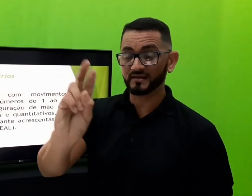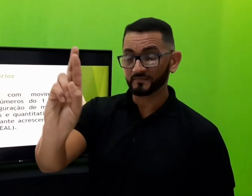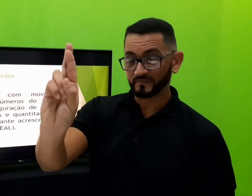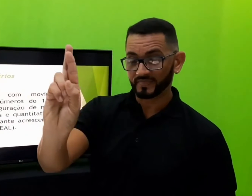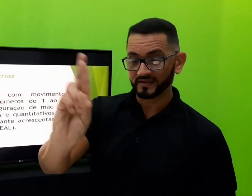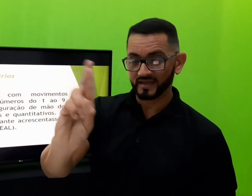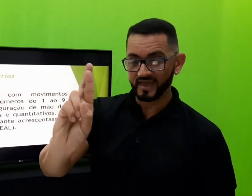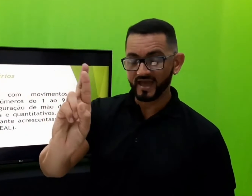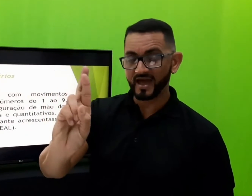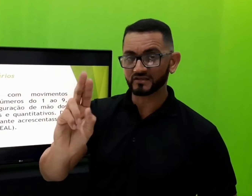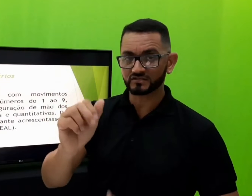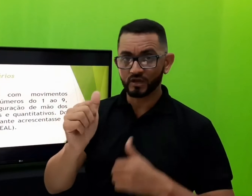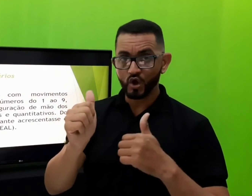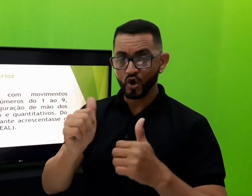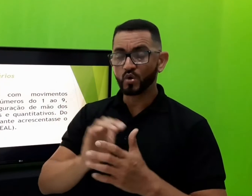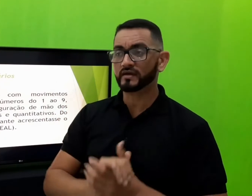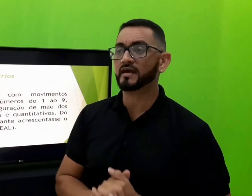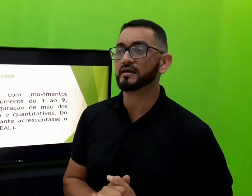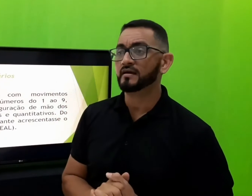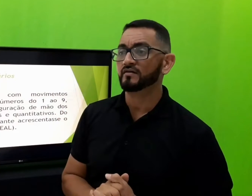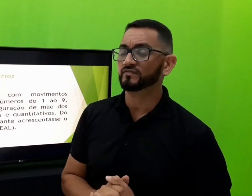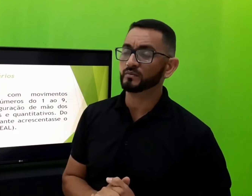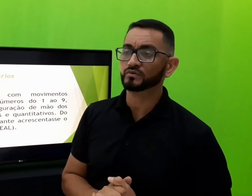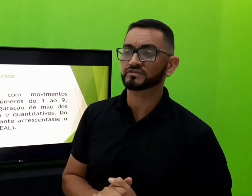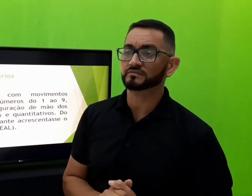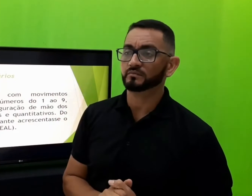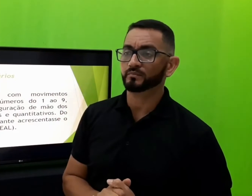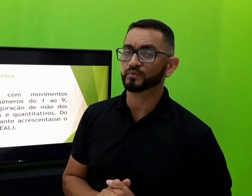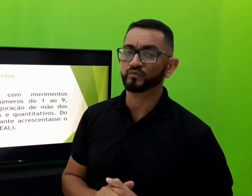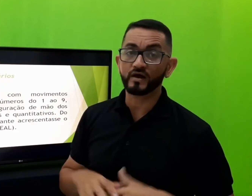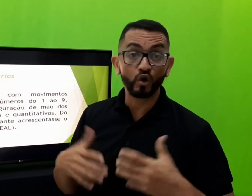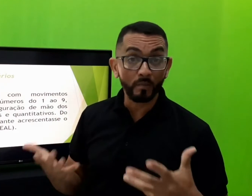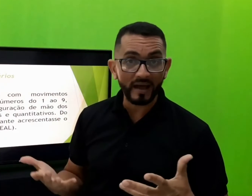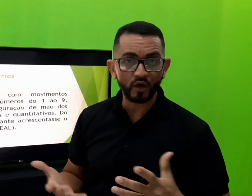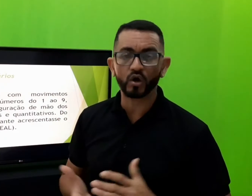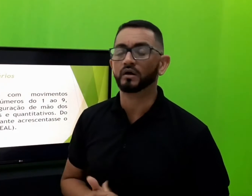50 reais. Ok? Vamos para um valor maior.